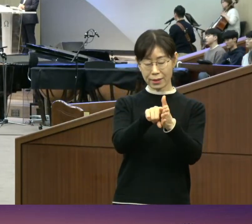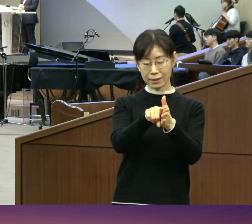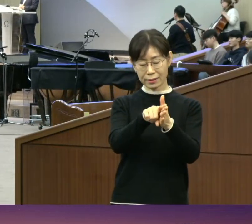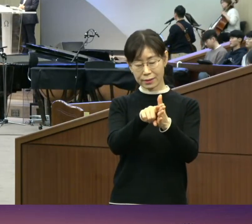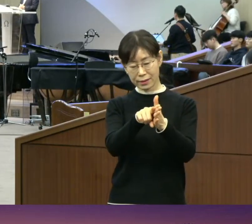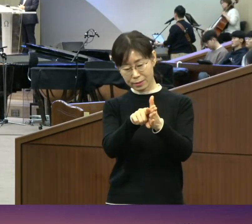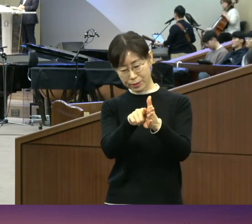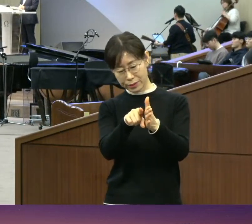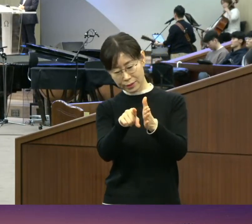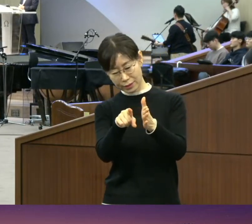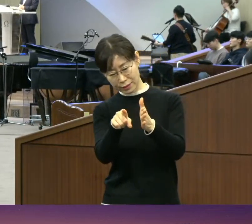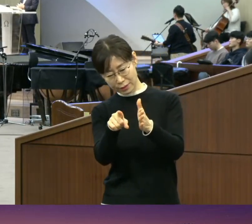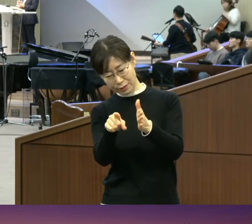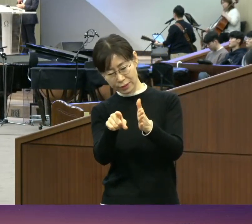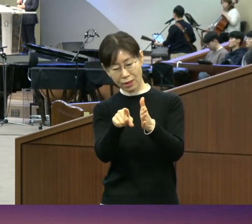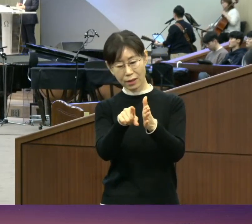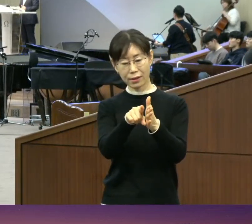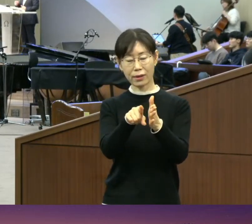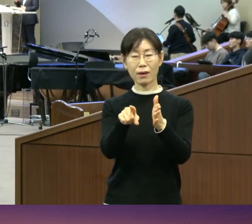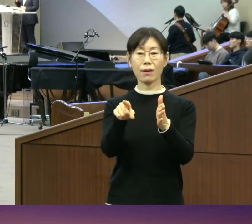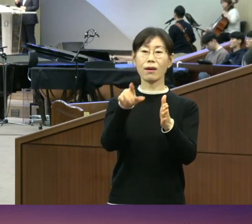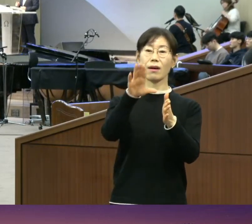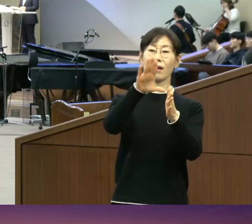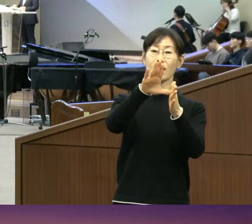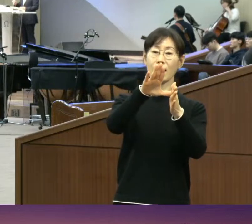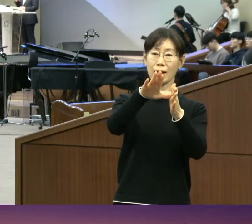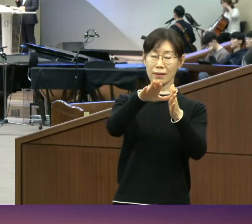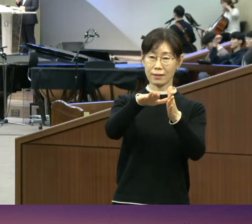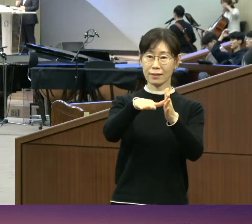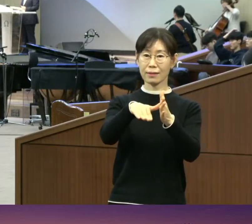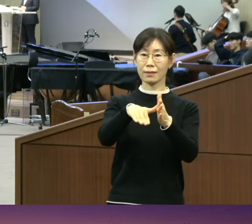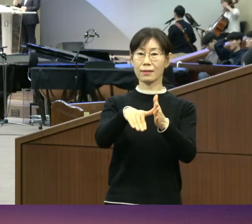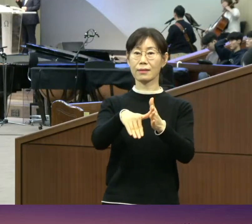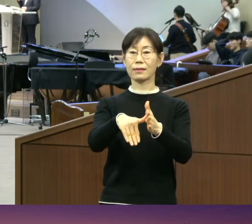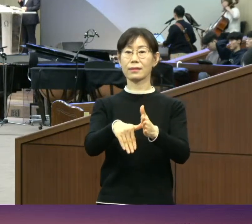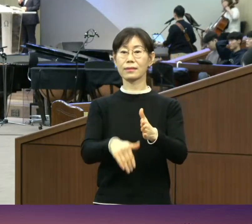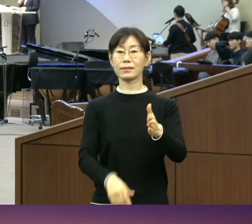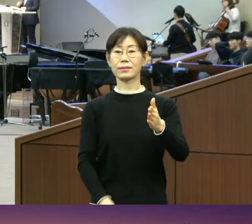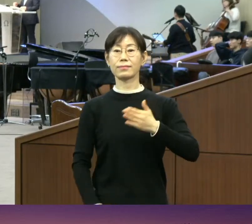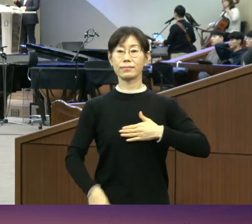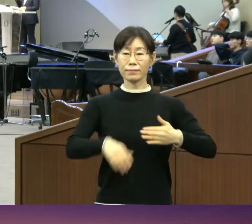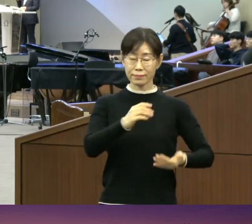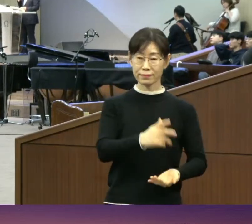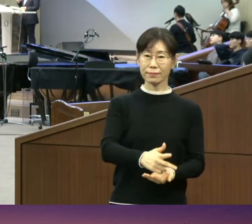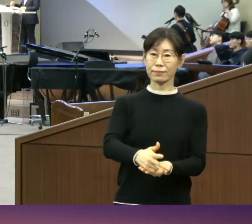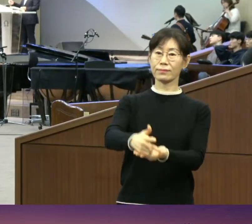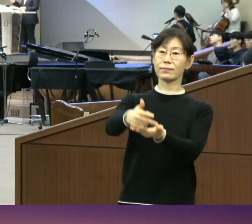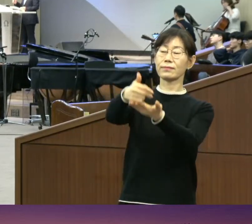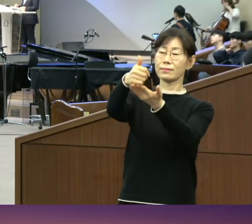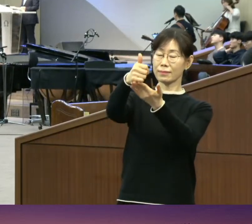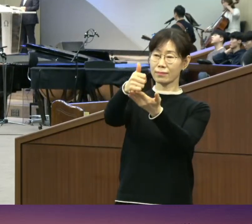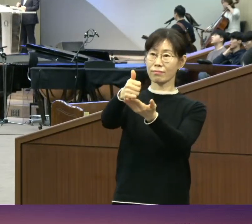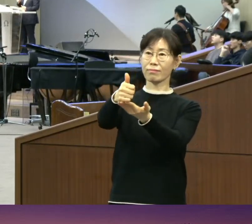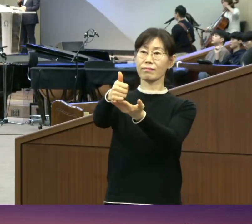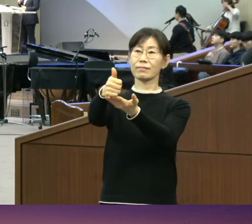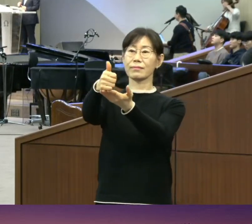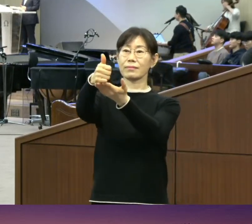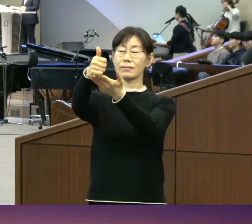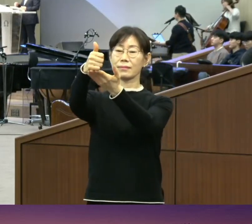내 믿음 흔들리려 할 때 나